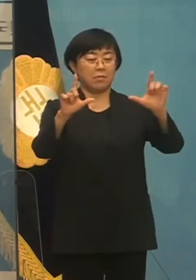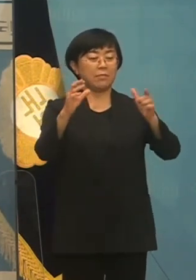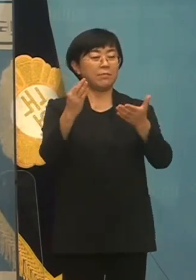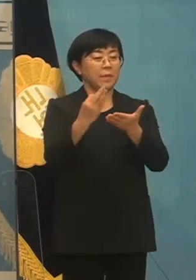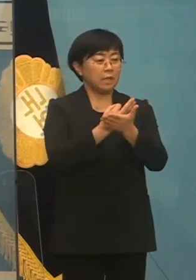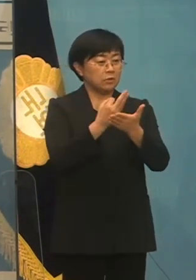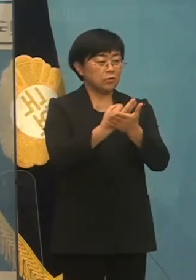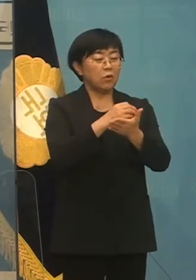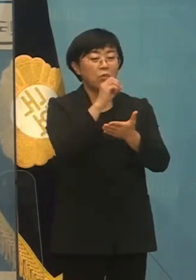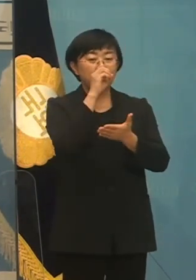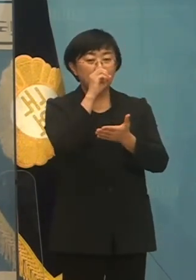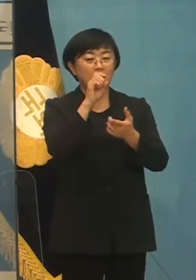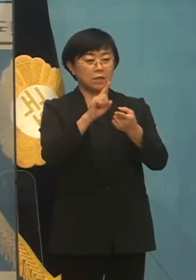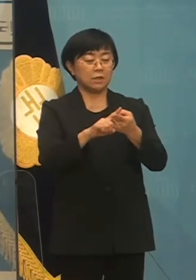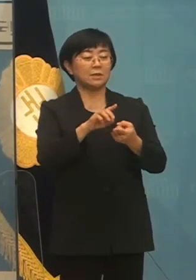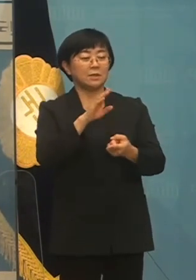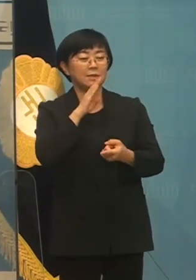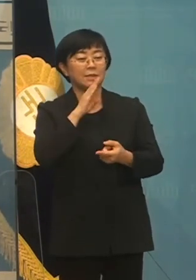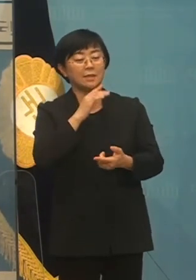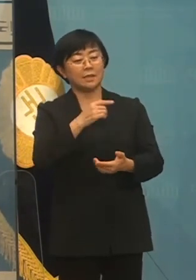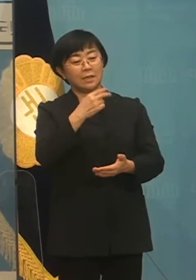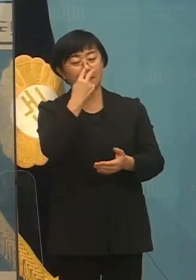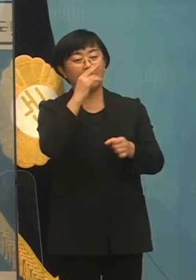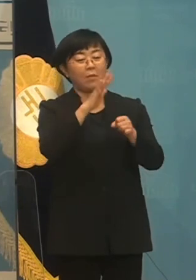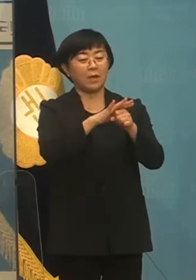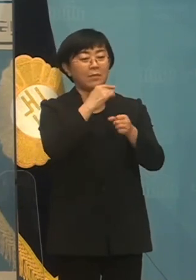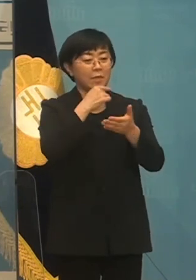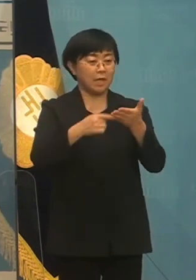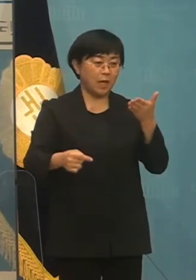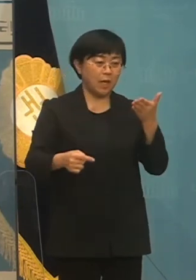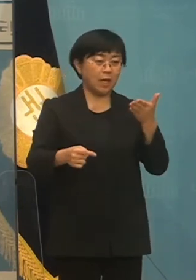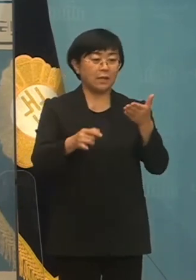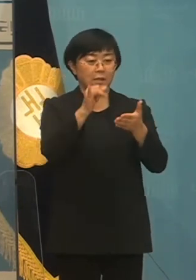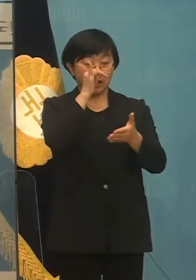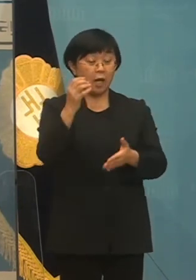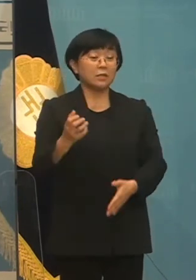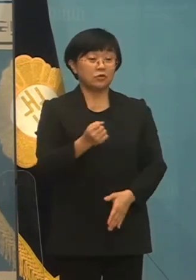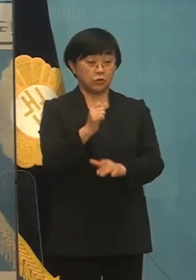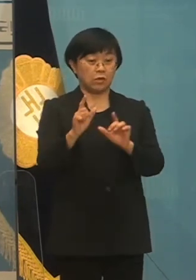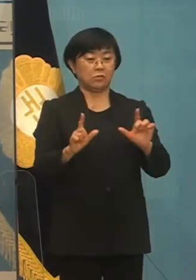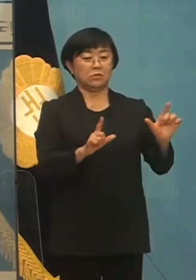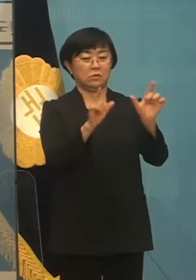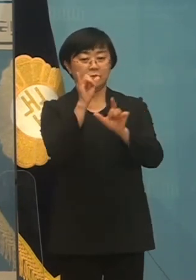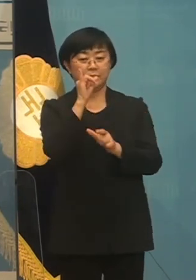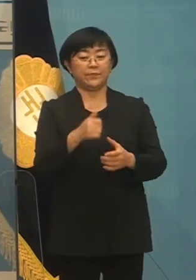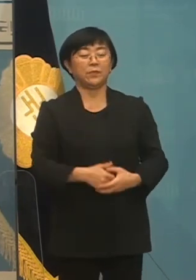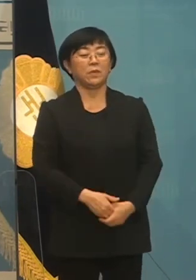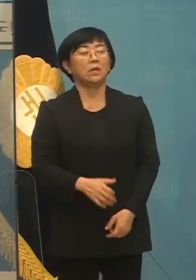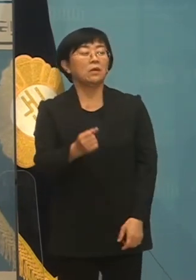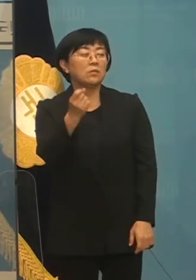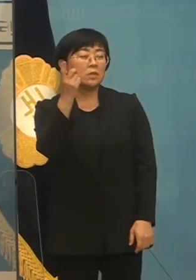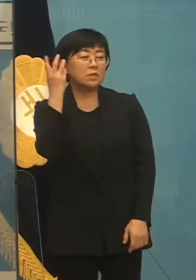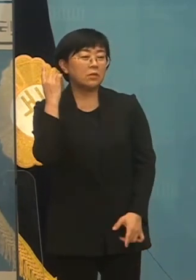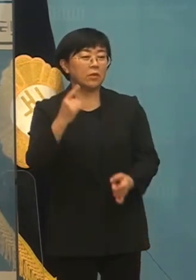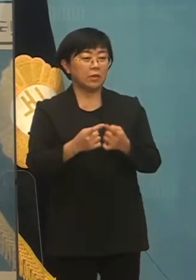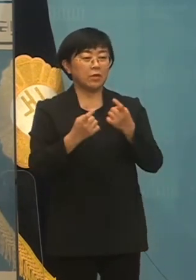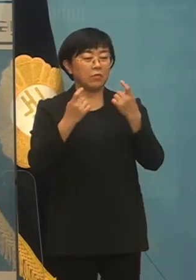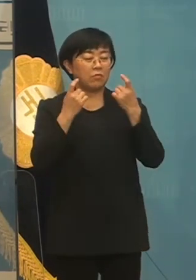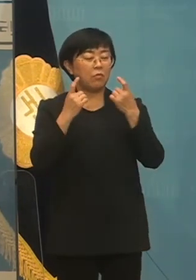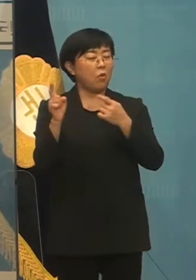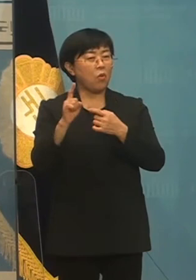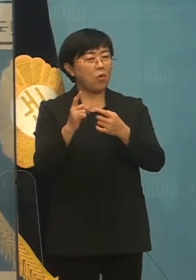매출 제로라는 실로 엄청난 피해를 당하고 어렵게 버티고 있습니다. 며칠 전 모